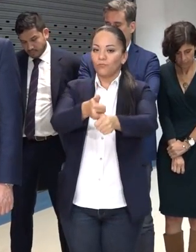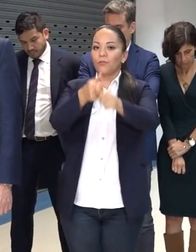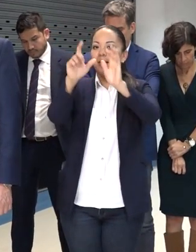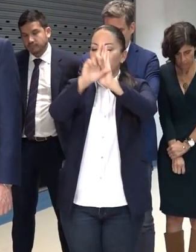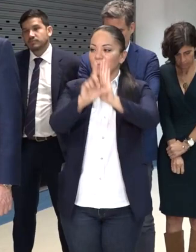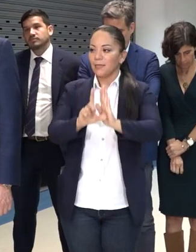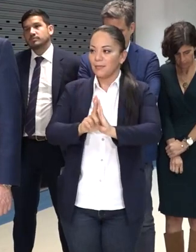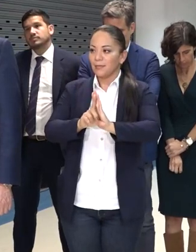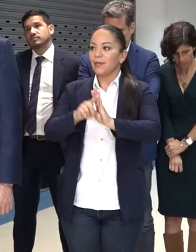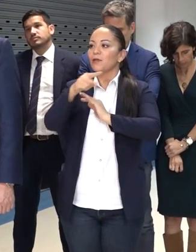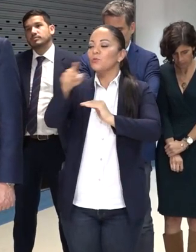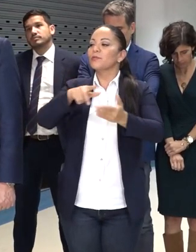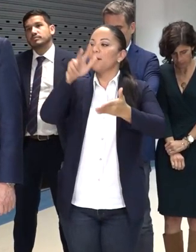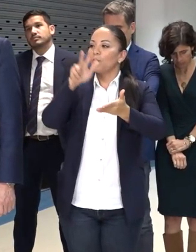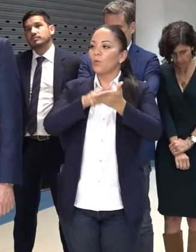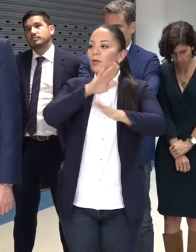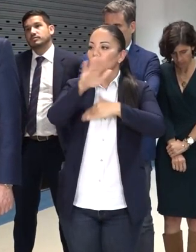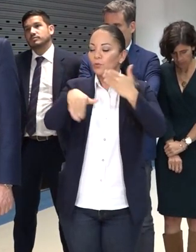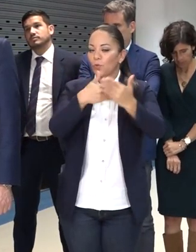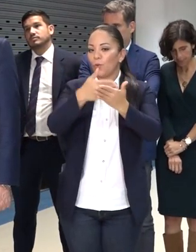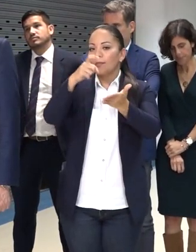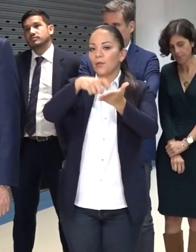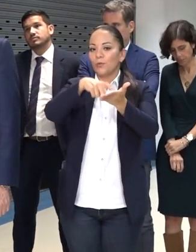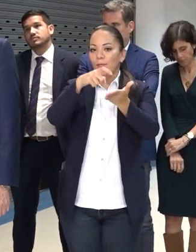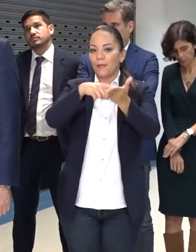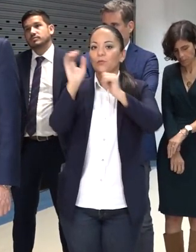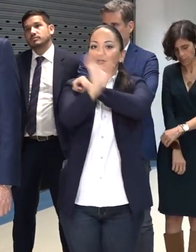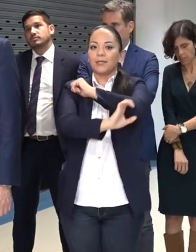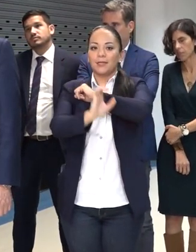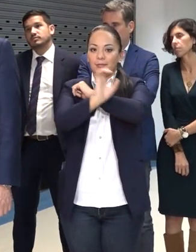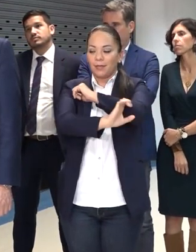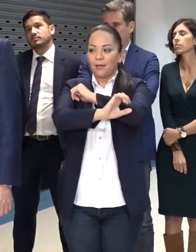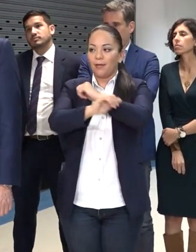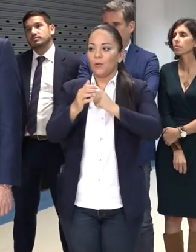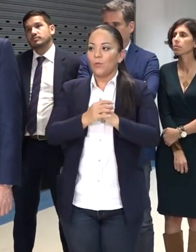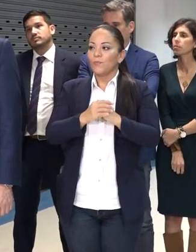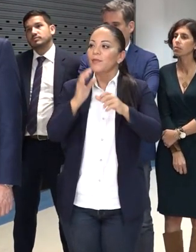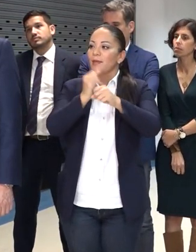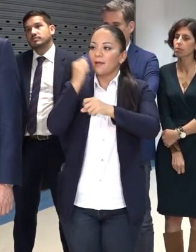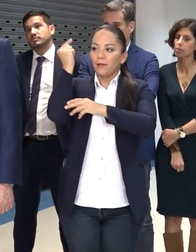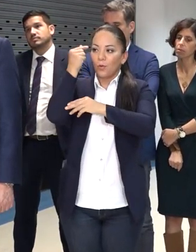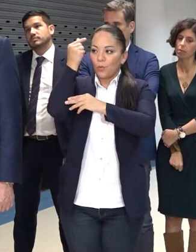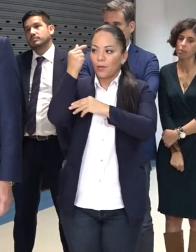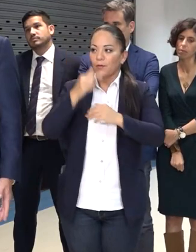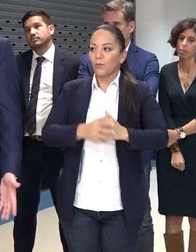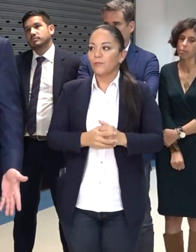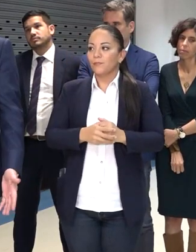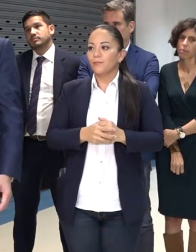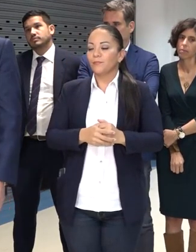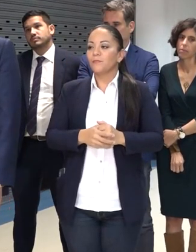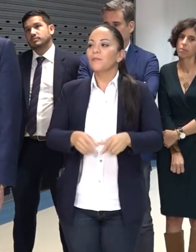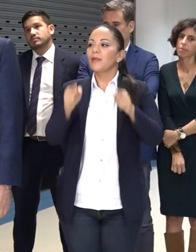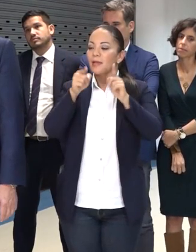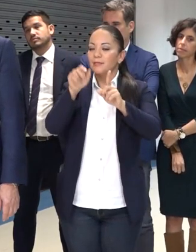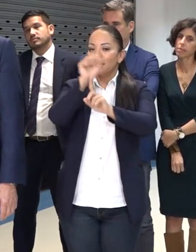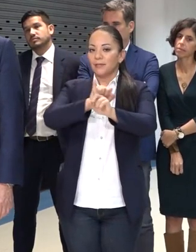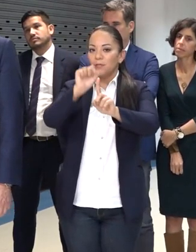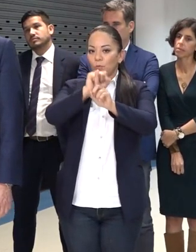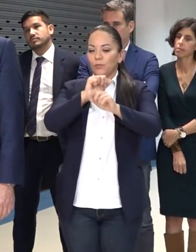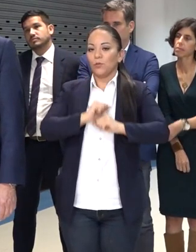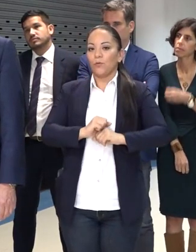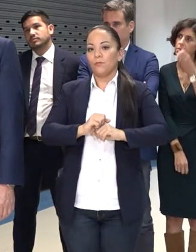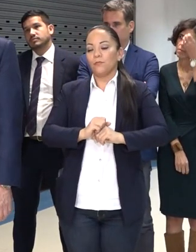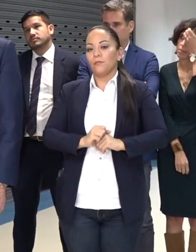jurídico, aprobar todos los endeudamientos en el extranjero que haga el gobierno. Y esa es la